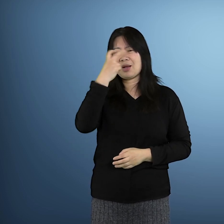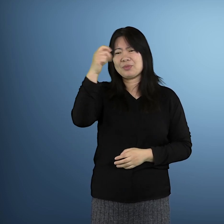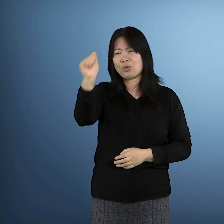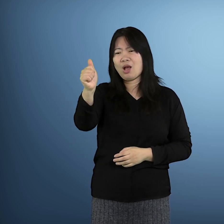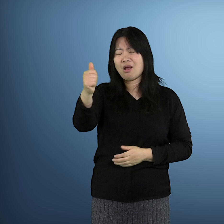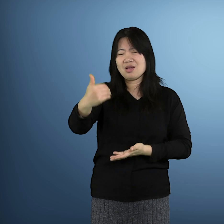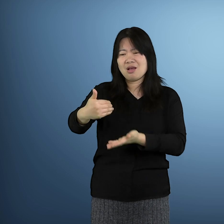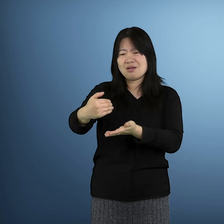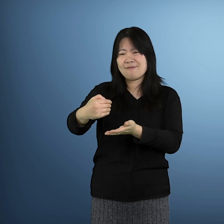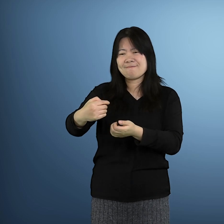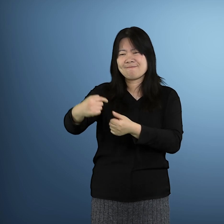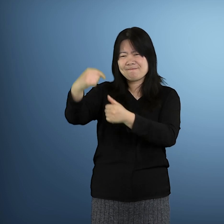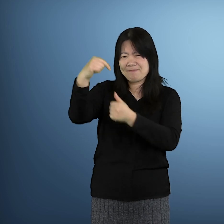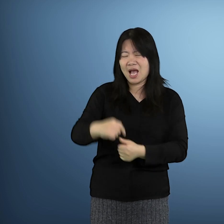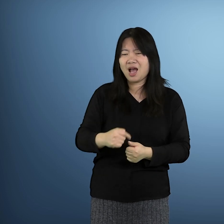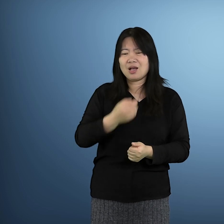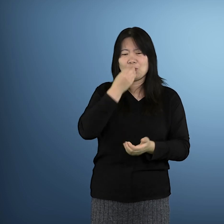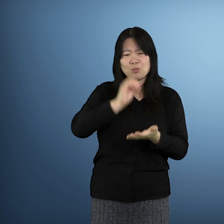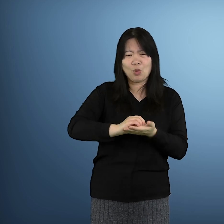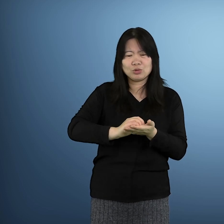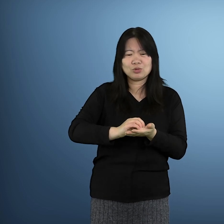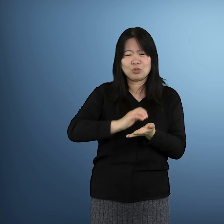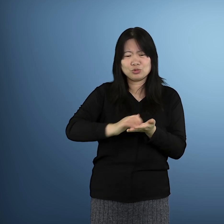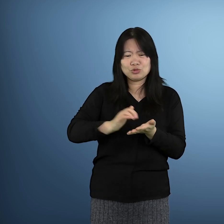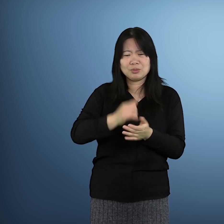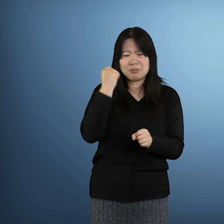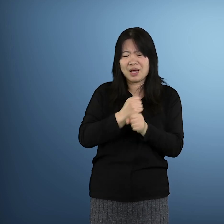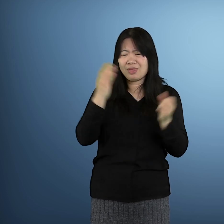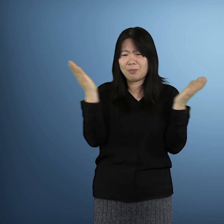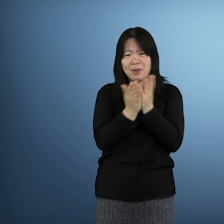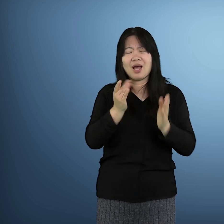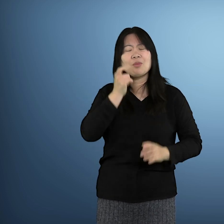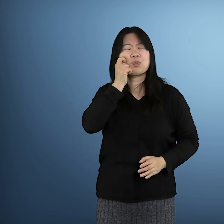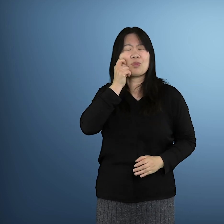감독관이 요구한 대로 벽돌 숫자를 채울 수가 없었어.